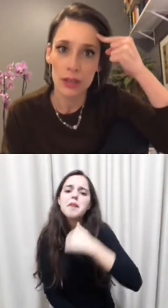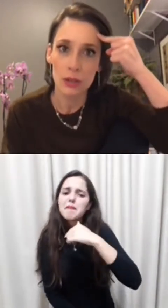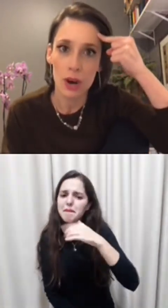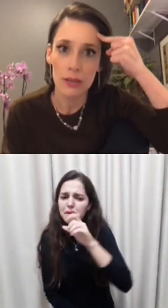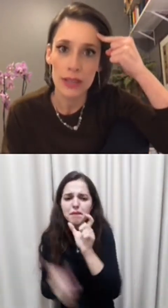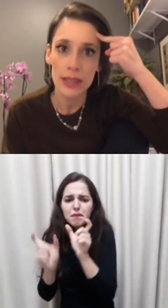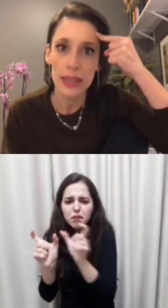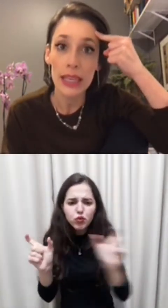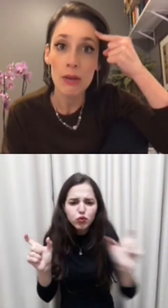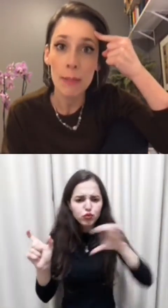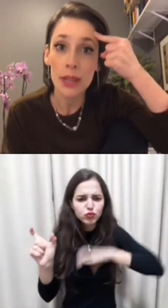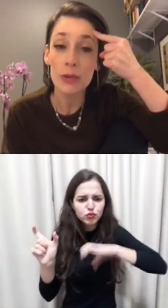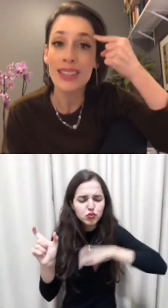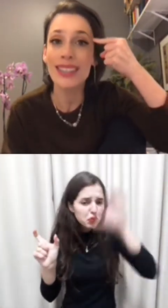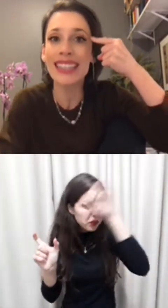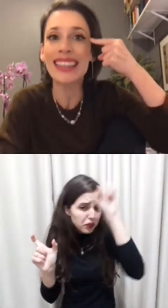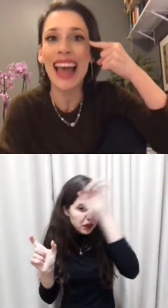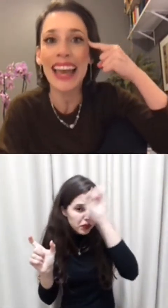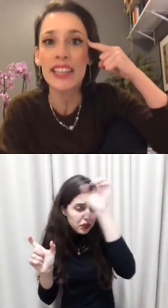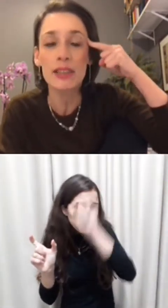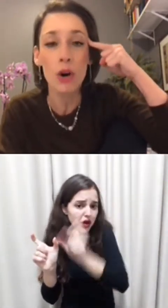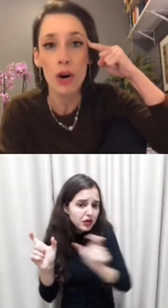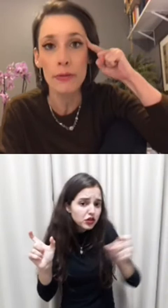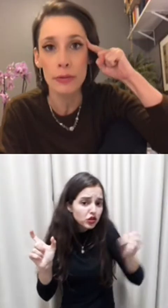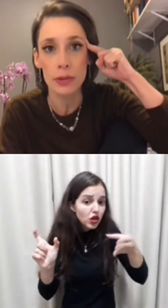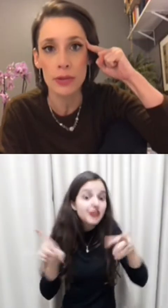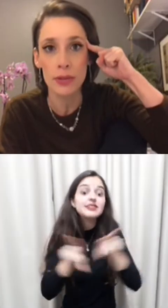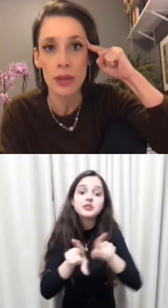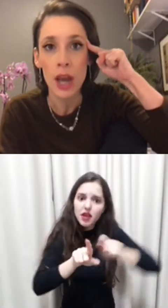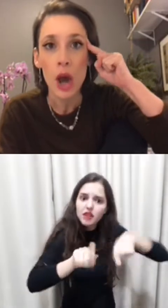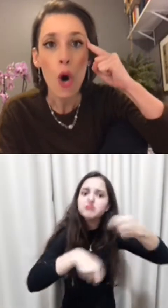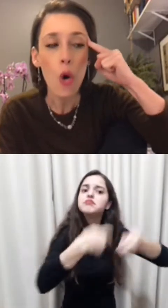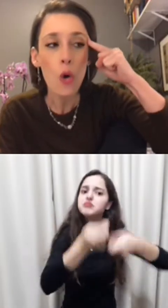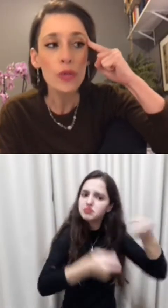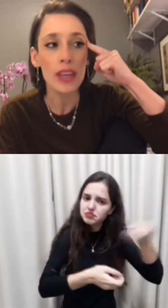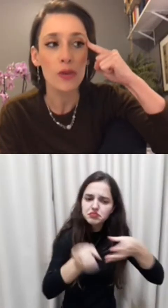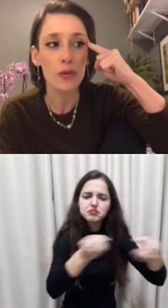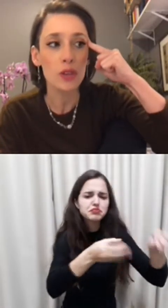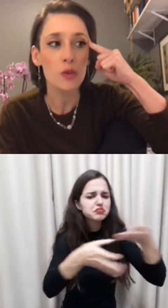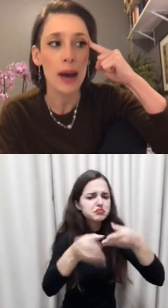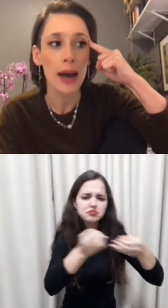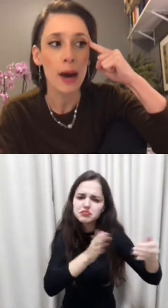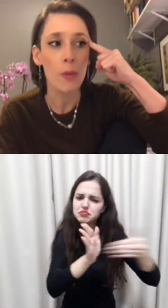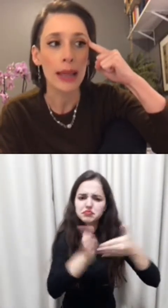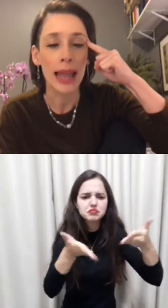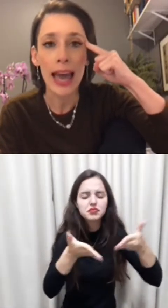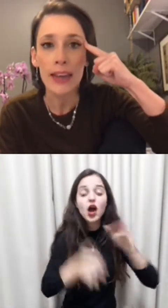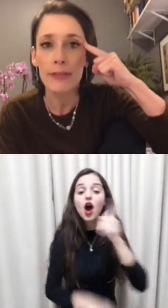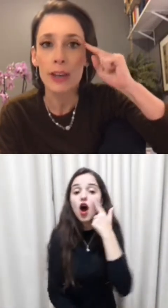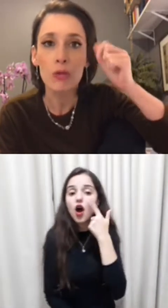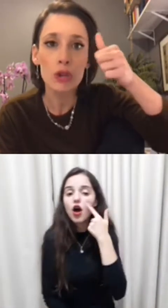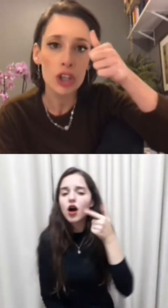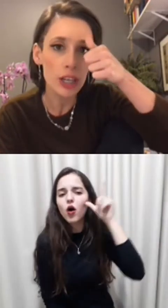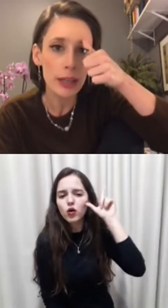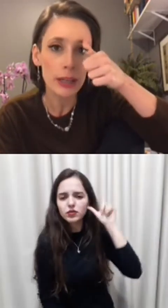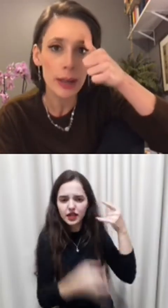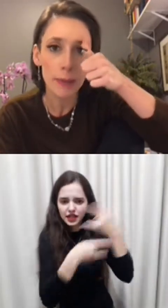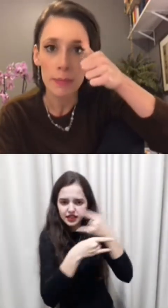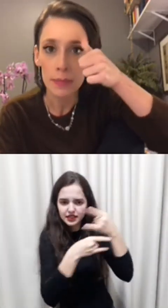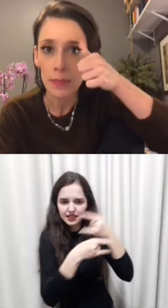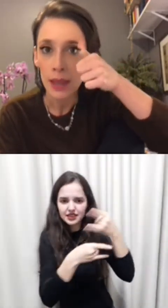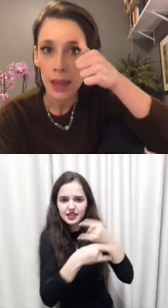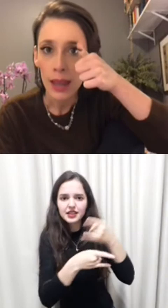português novas e eu aprendo sinais novos. Ontem eu fiz uma live com o